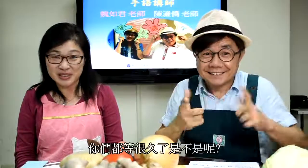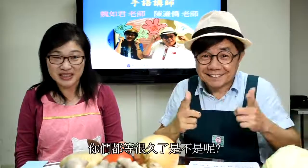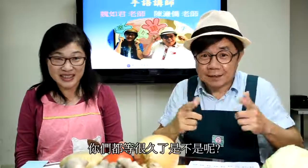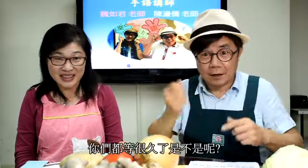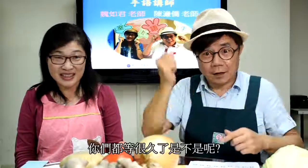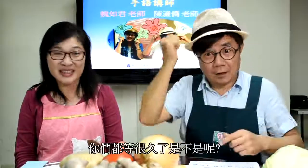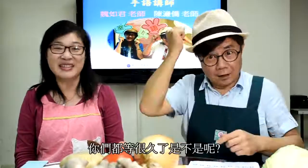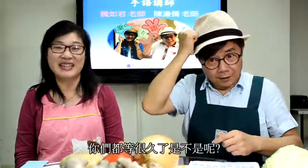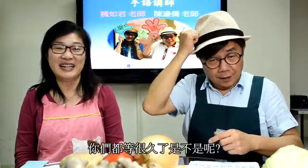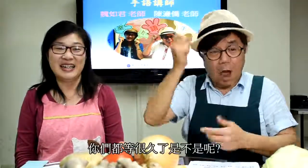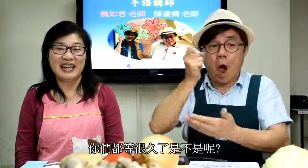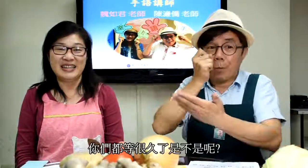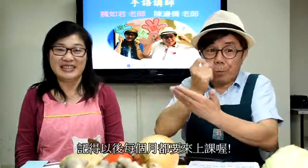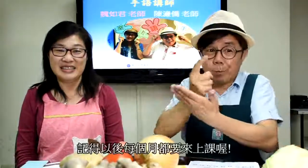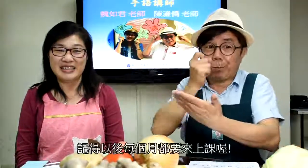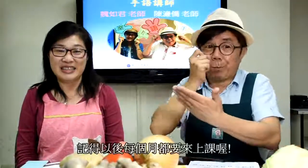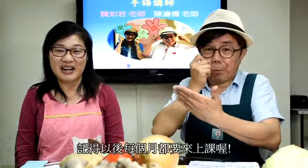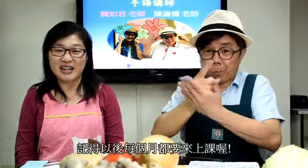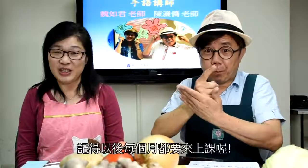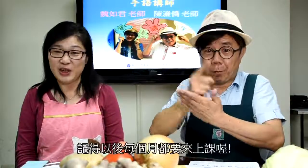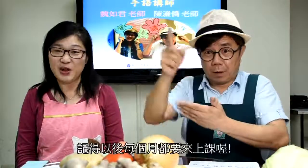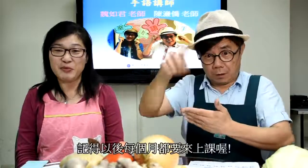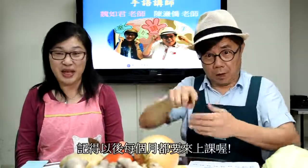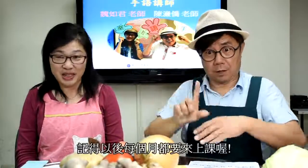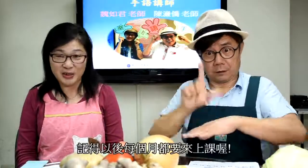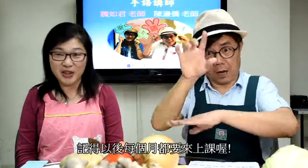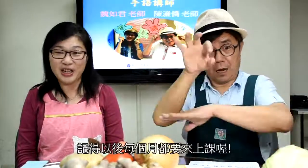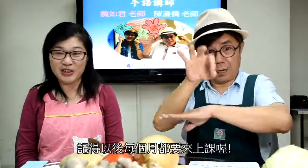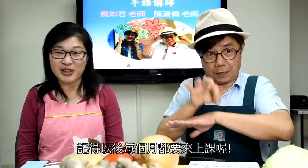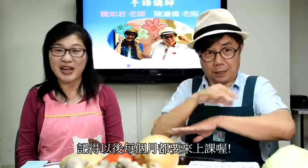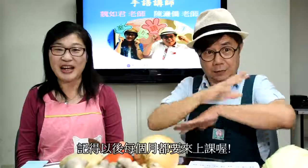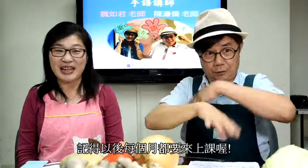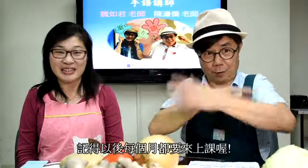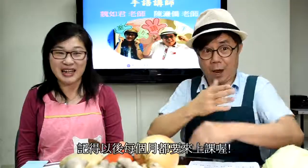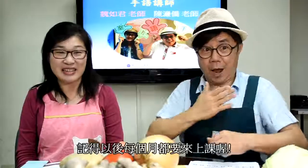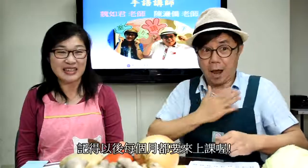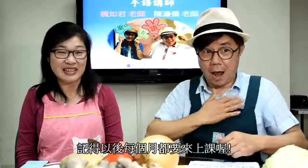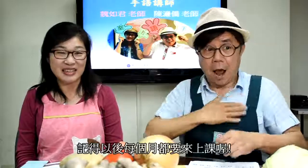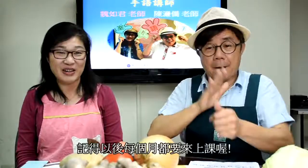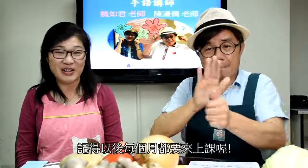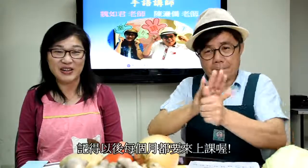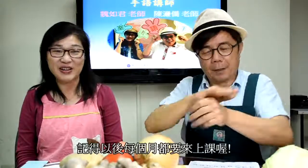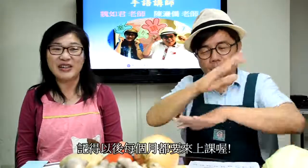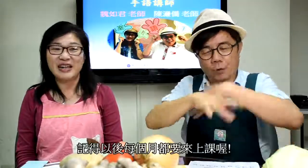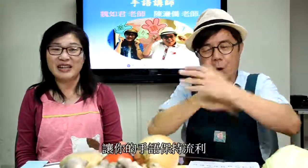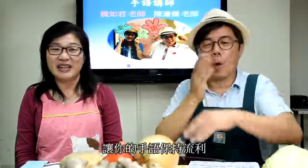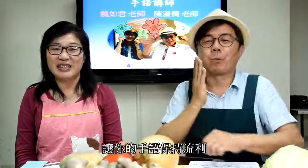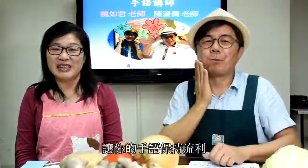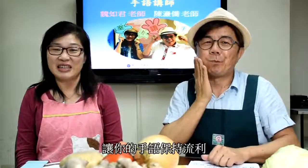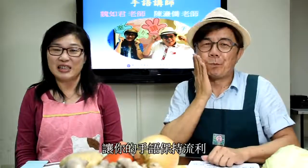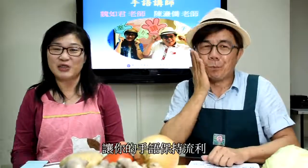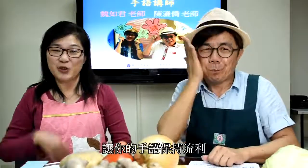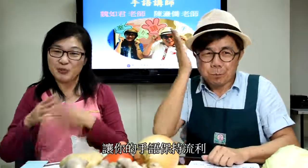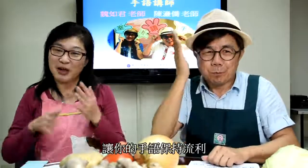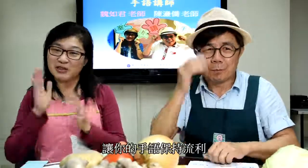呢？记得以后每个月都要来上课哦，让你的手语保持流